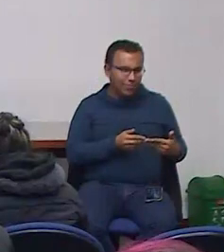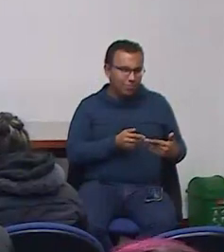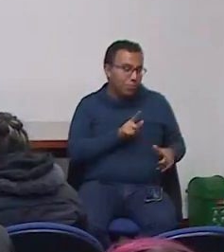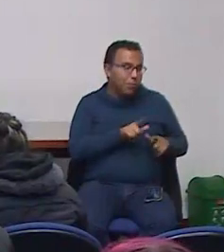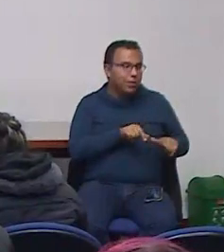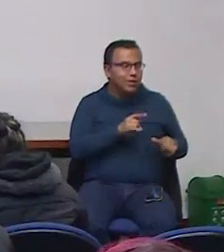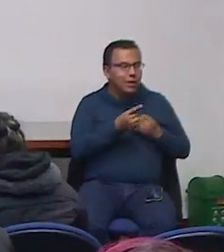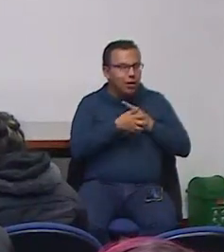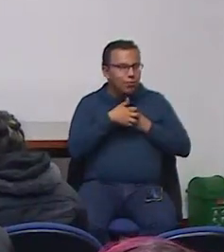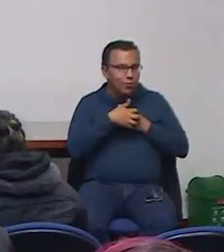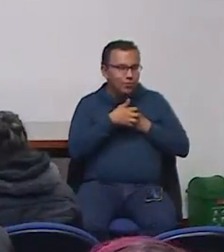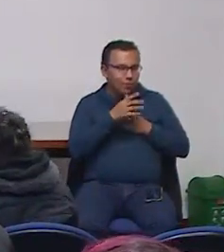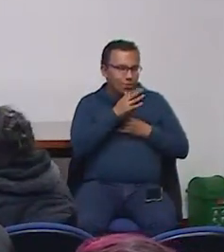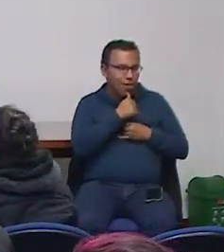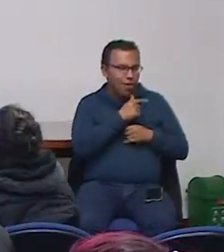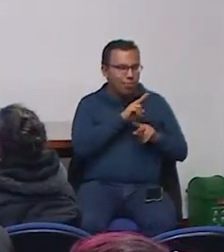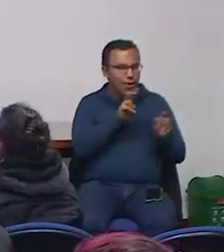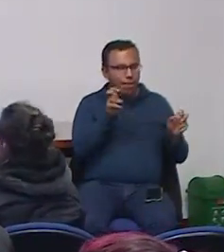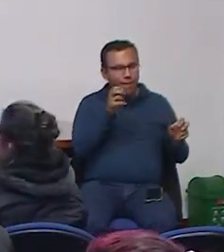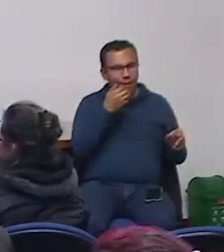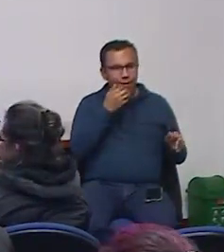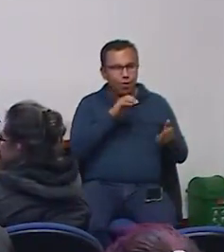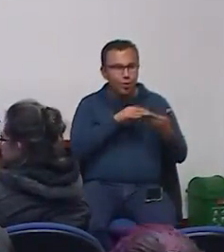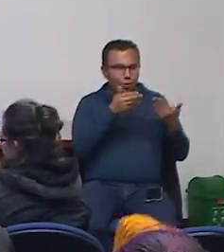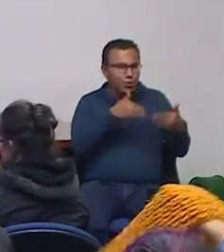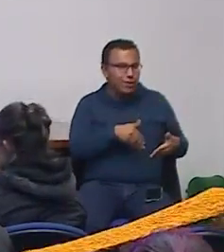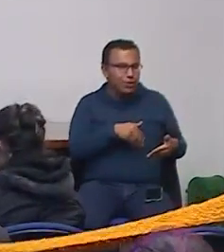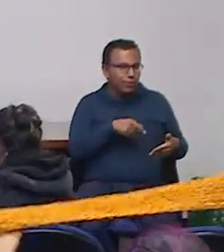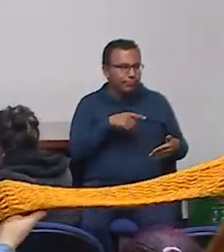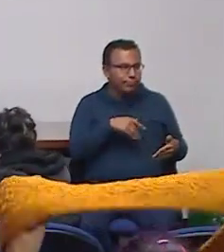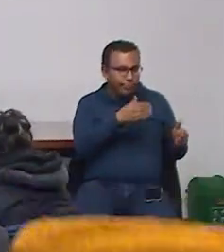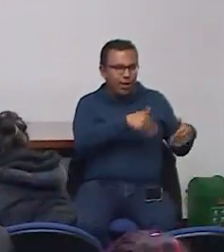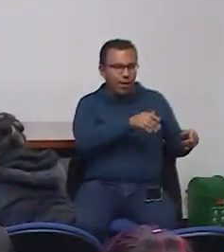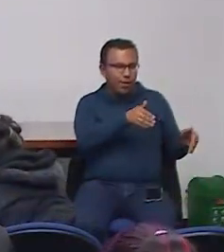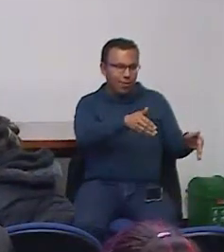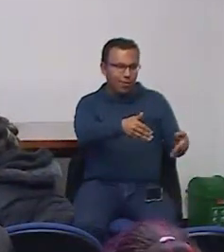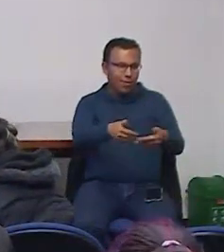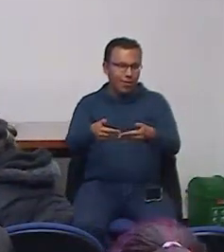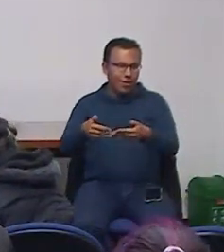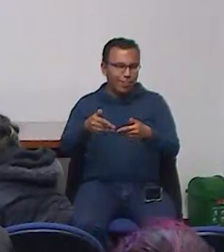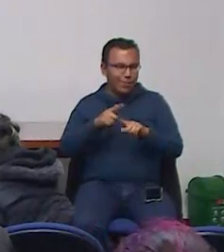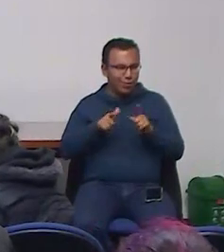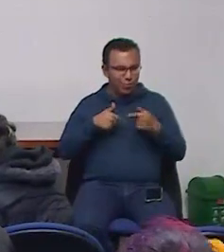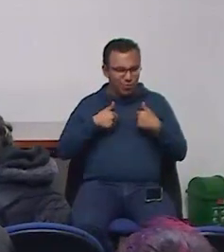decía entonces lo que yo te decía es que deo si podamos